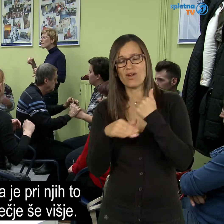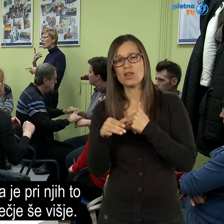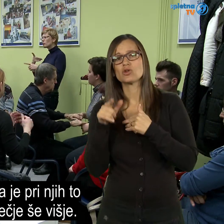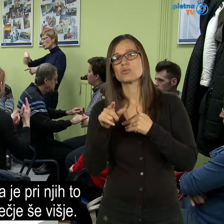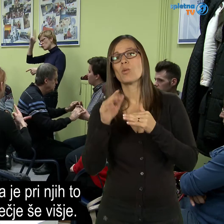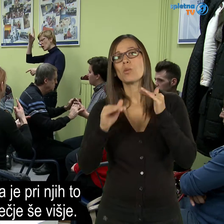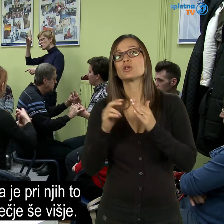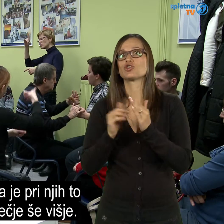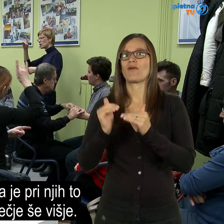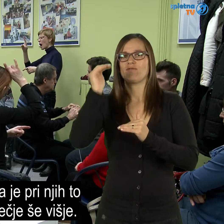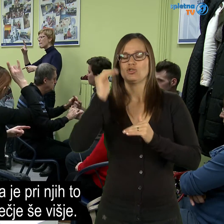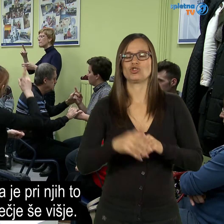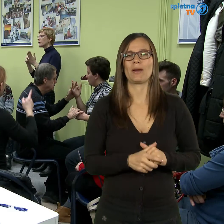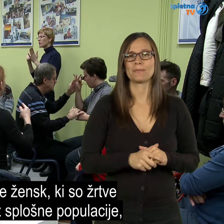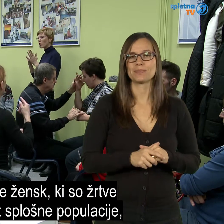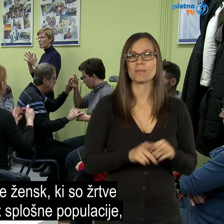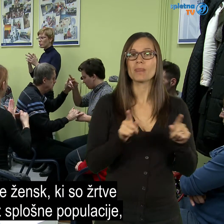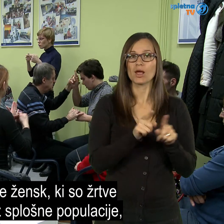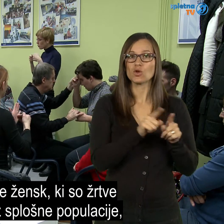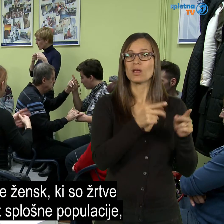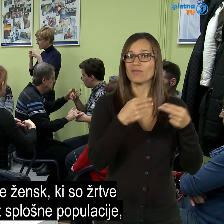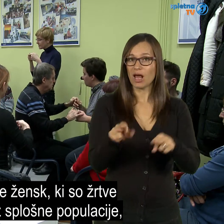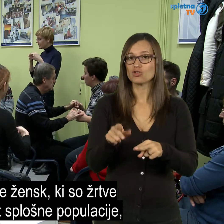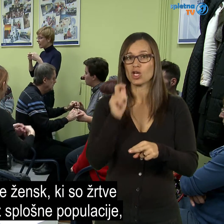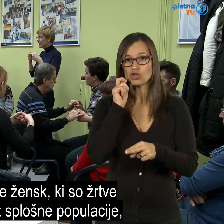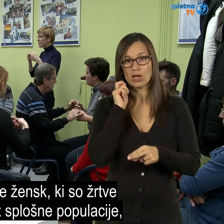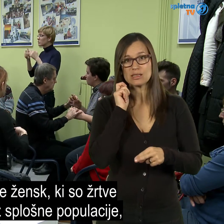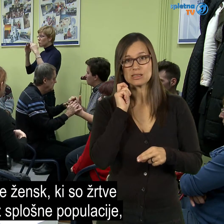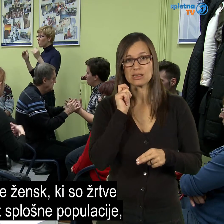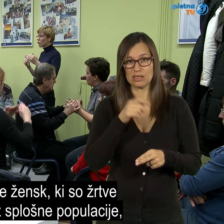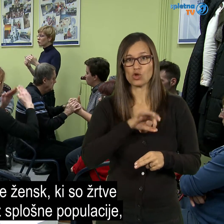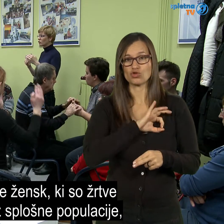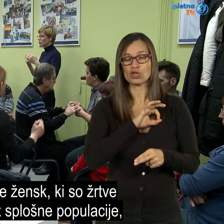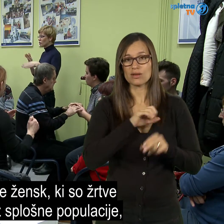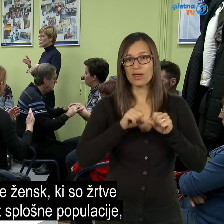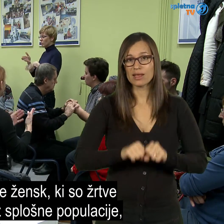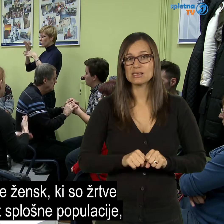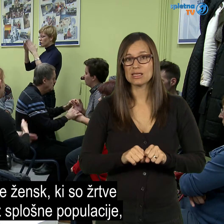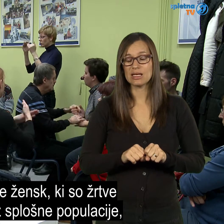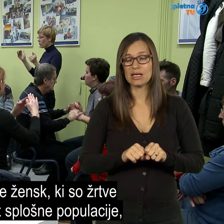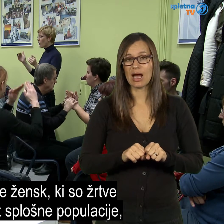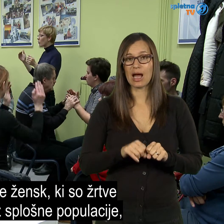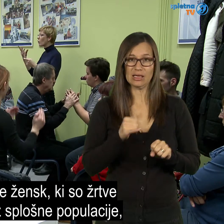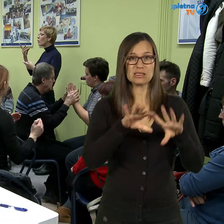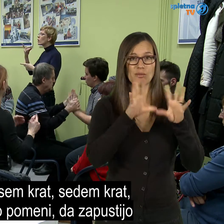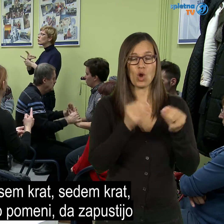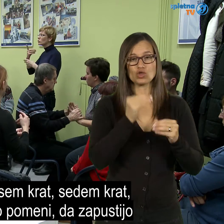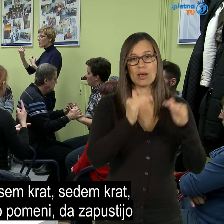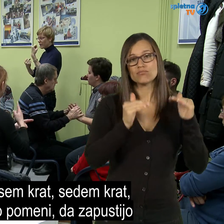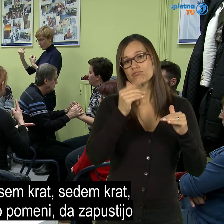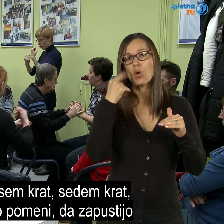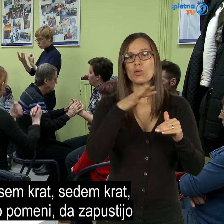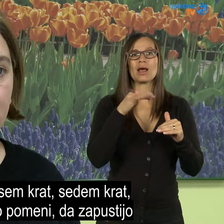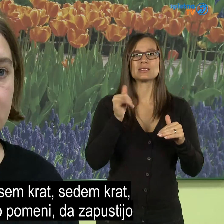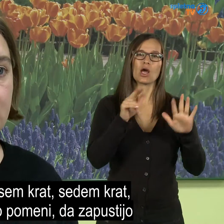še višje. Tudi vračanje žensk, ki so žrtve nasilja, tako iz splošne populacije je